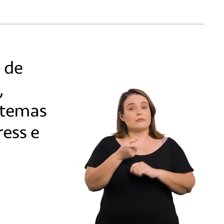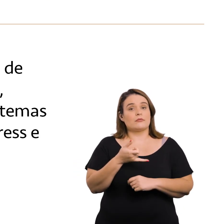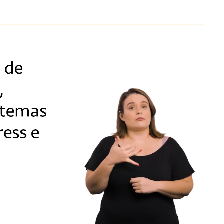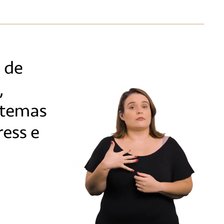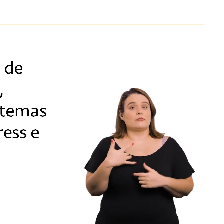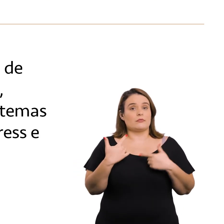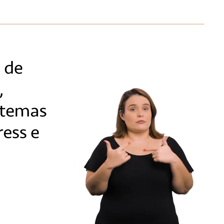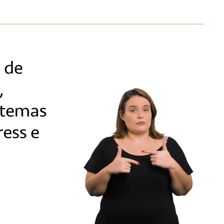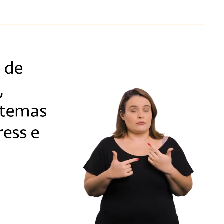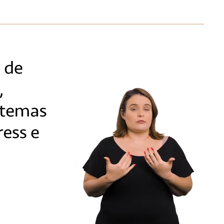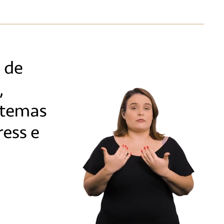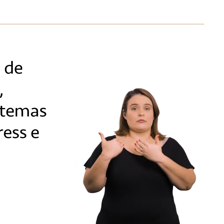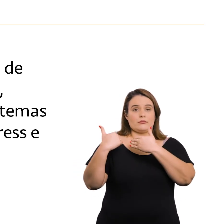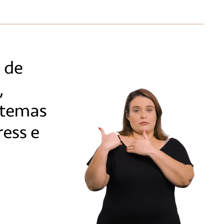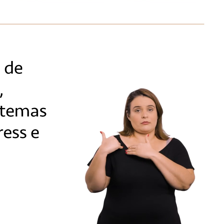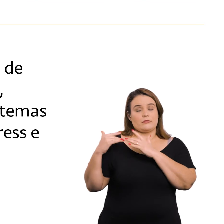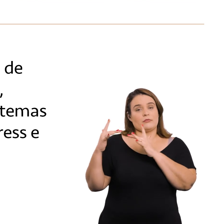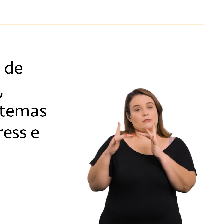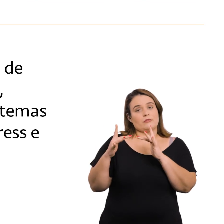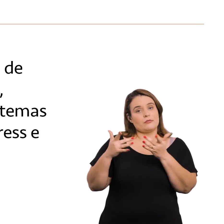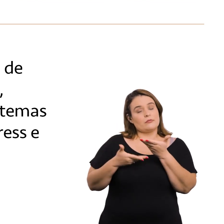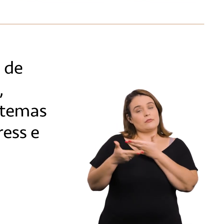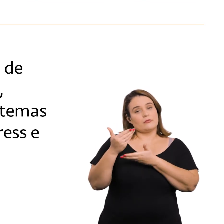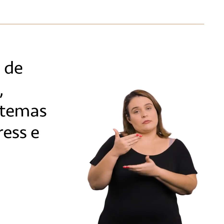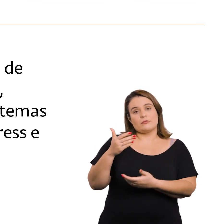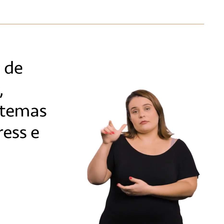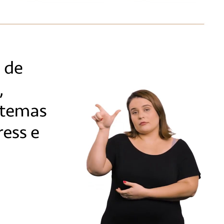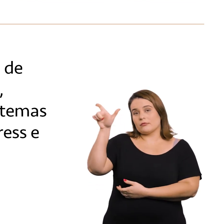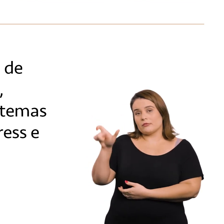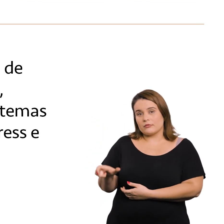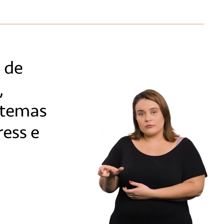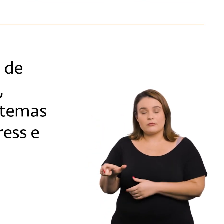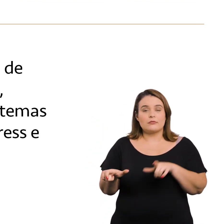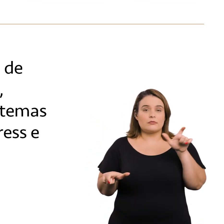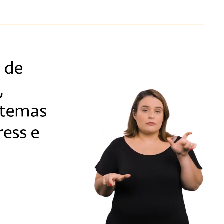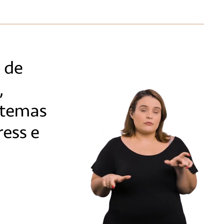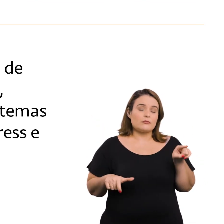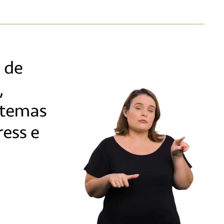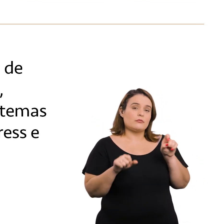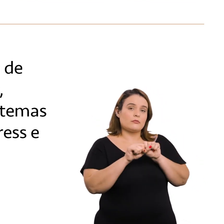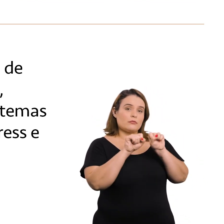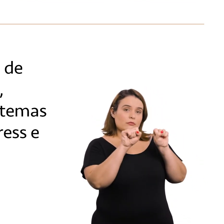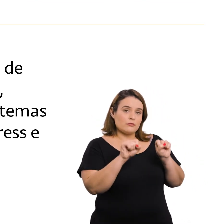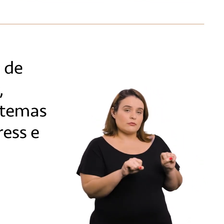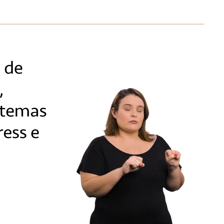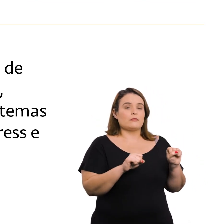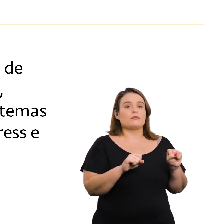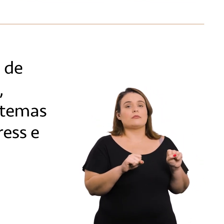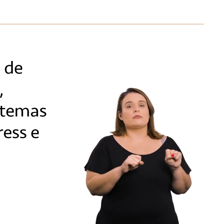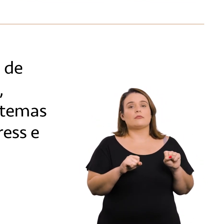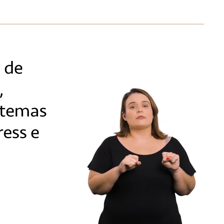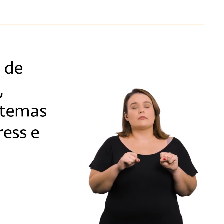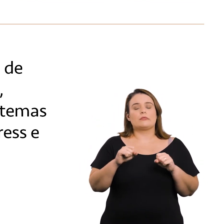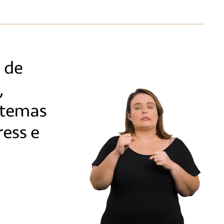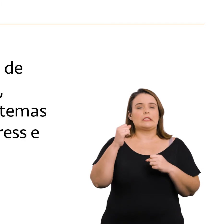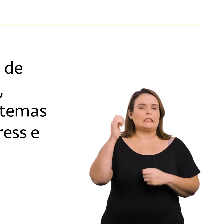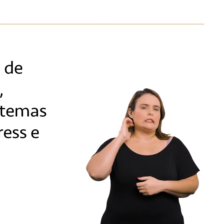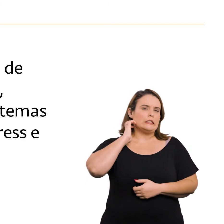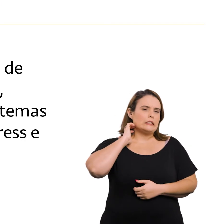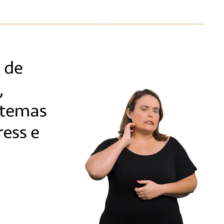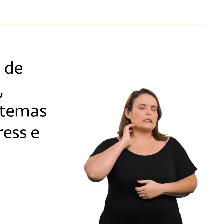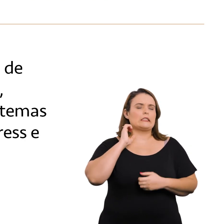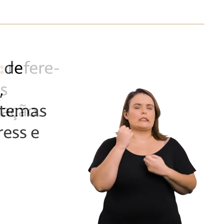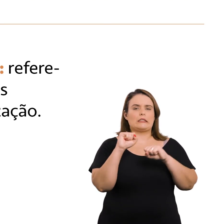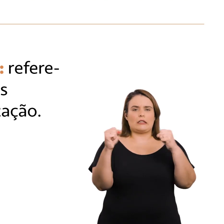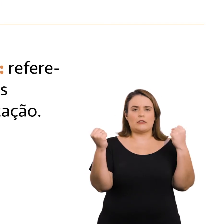trabalho, responsabilidades, interação homem versus sistemas informatizados, níveis de estresse e